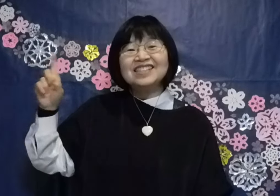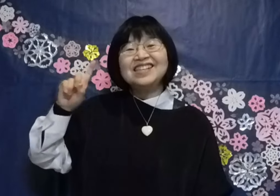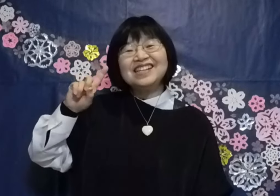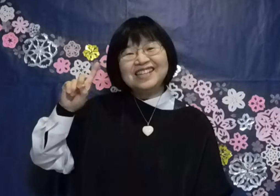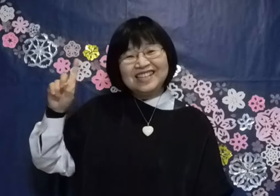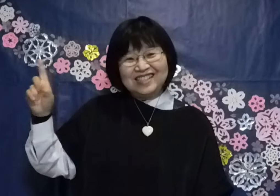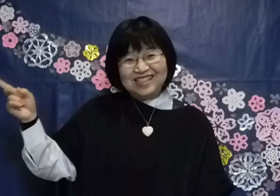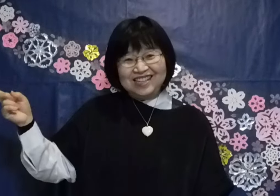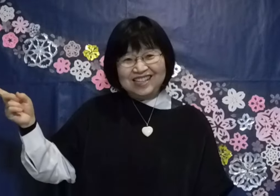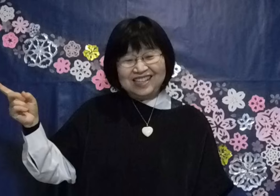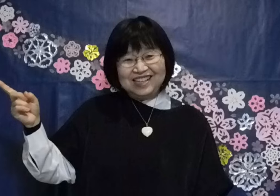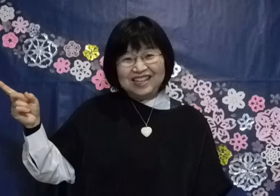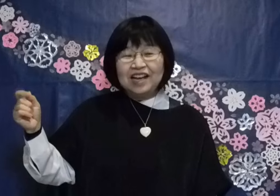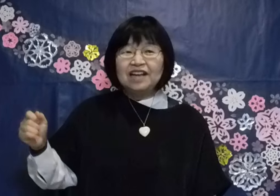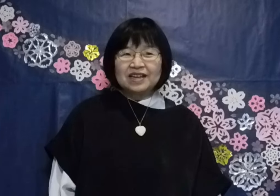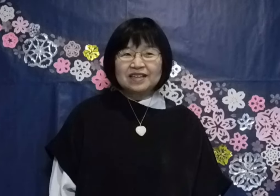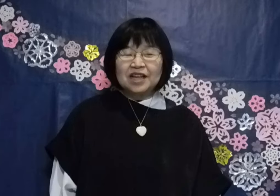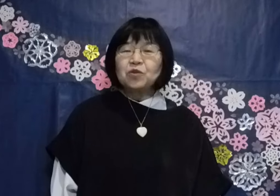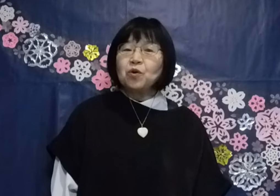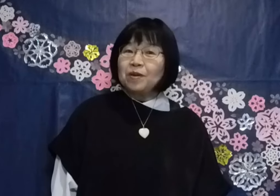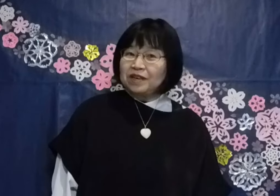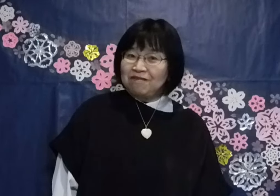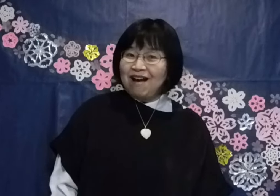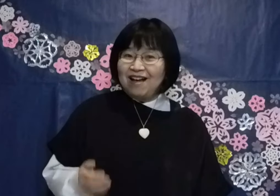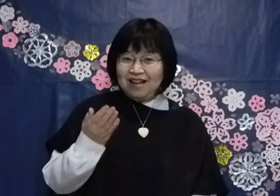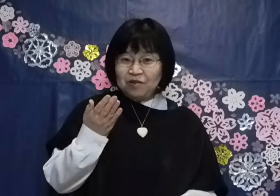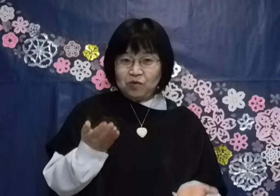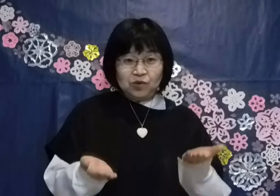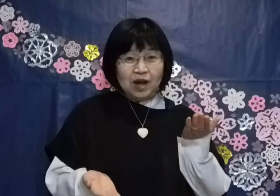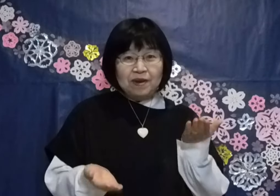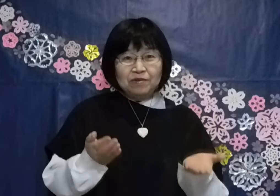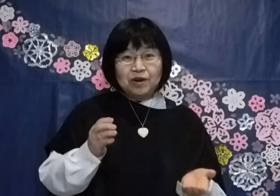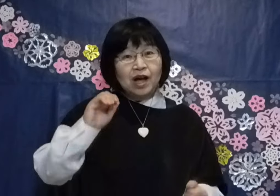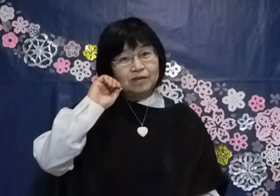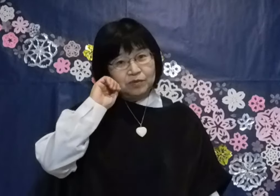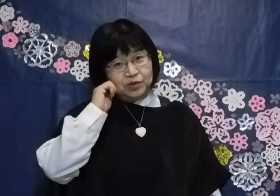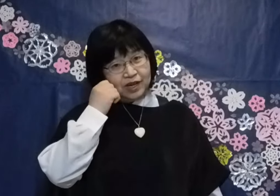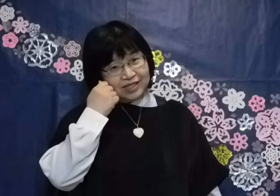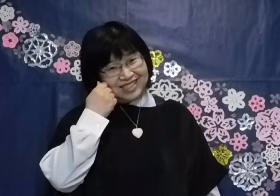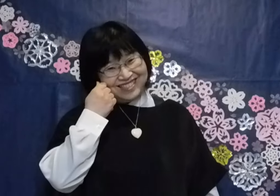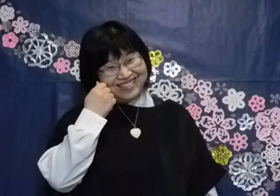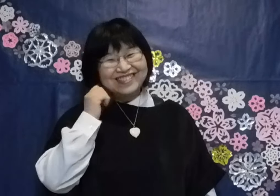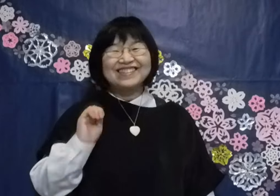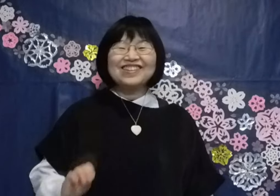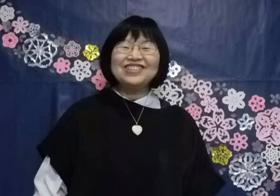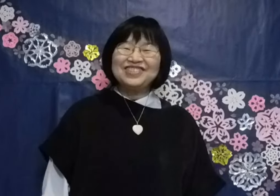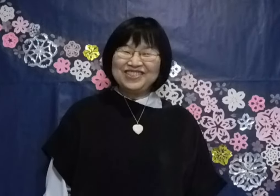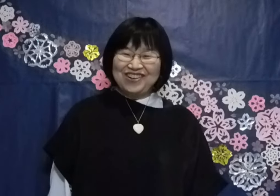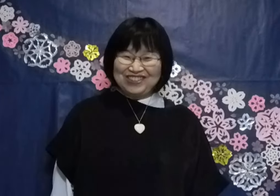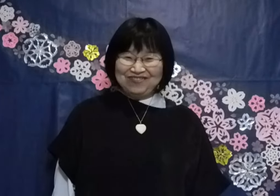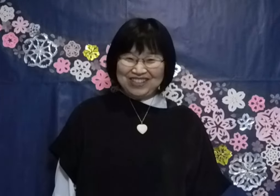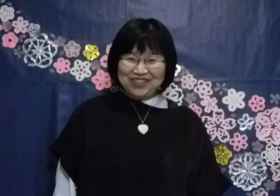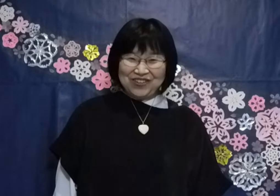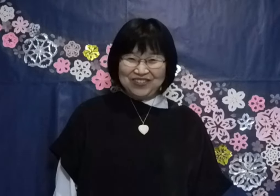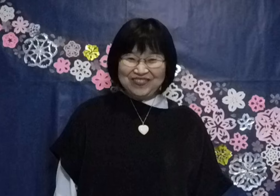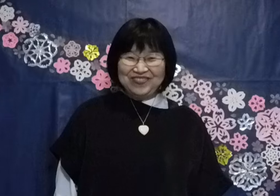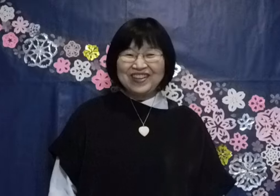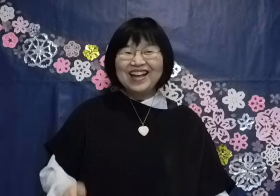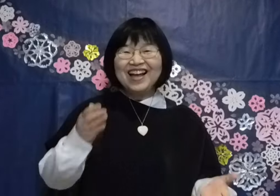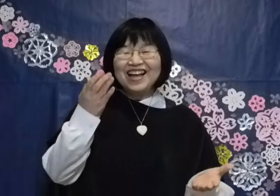何に、例うべきはこう比べるのが難しいという手話をしましょう。